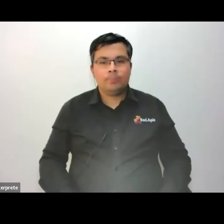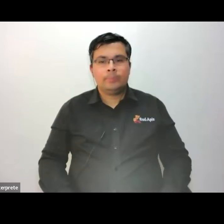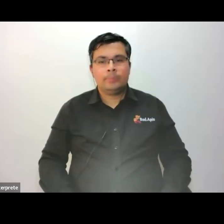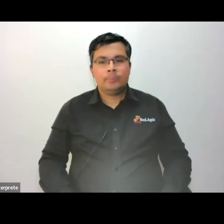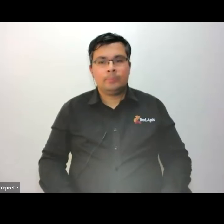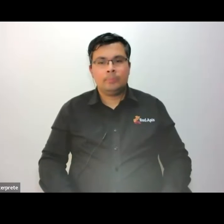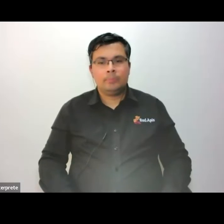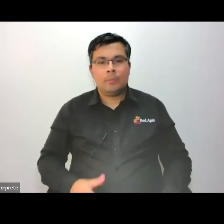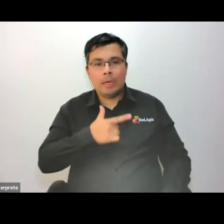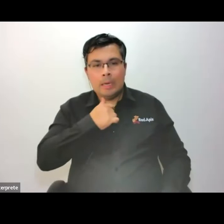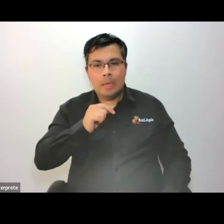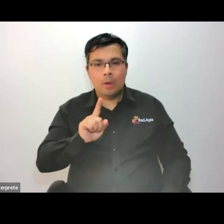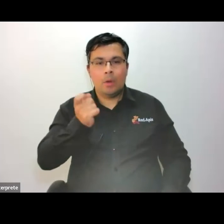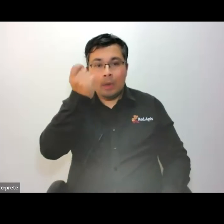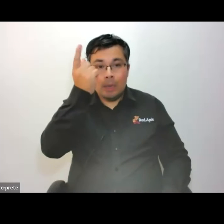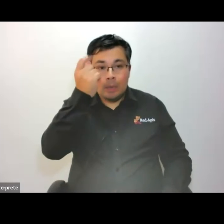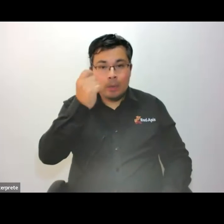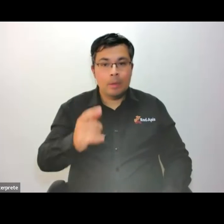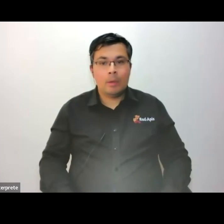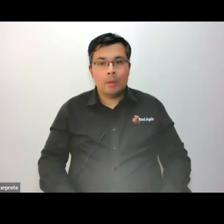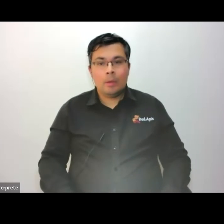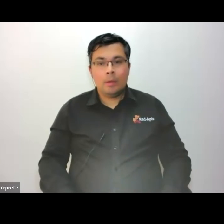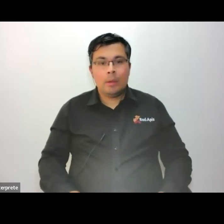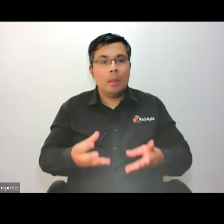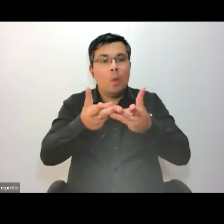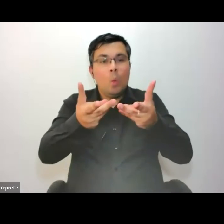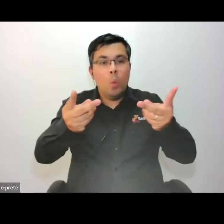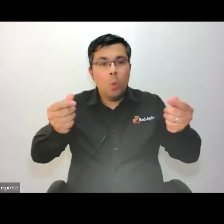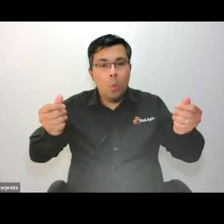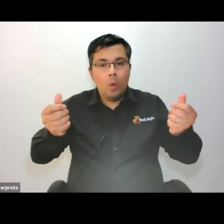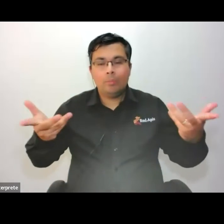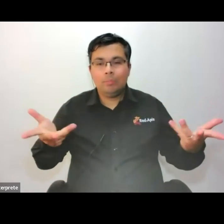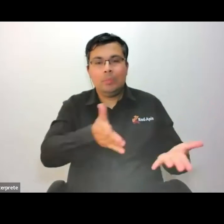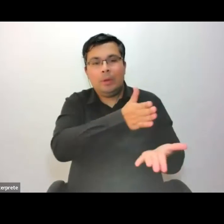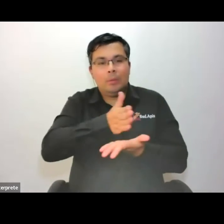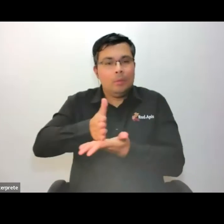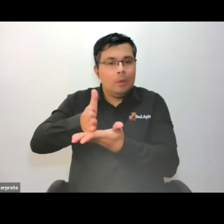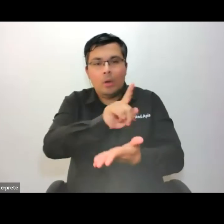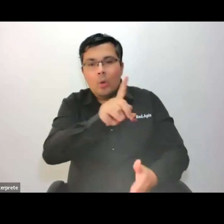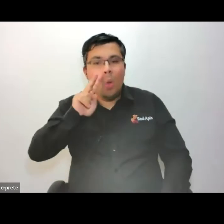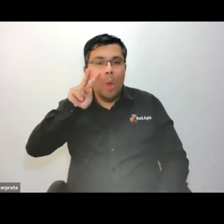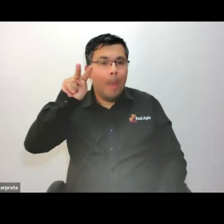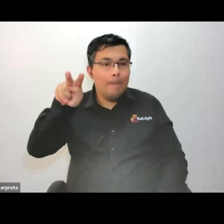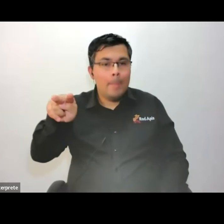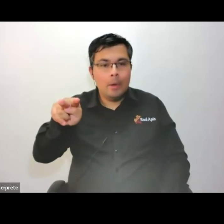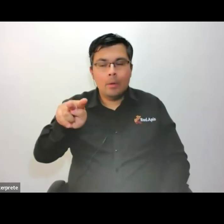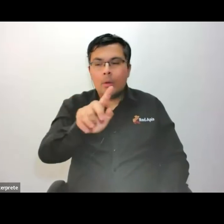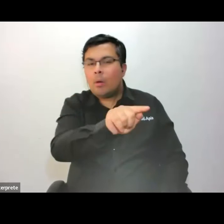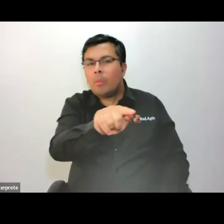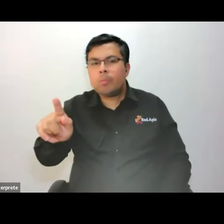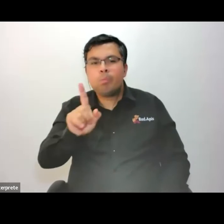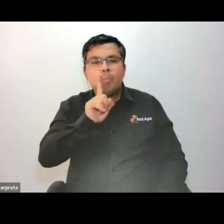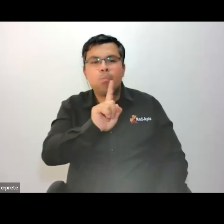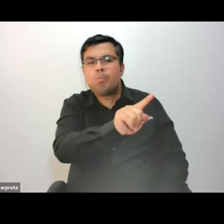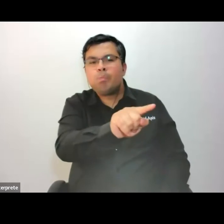quiero que se entienda bien la frase, invisibiliza, en el sentido de que los establecimientos no miran a quiénes son los estudiantes que están siendo